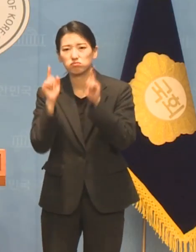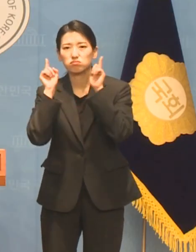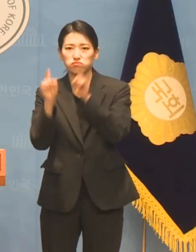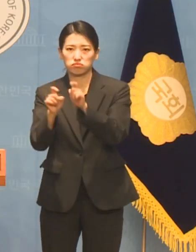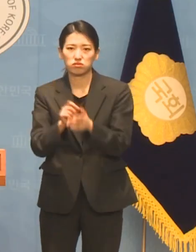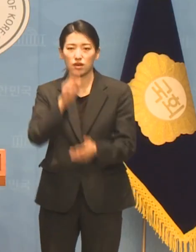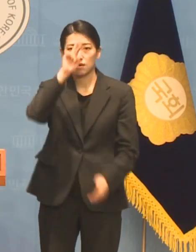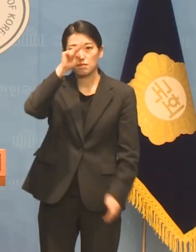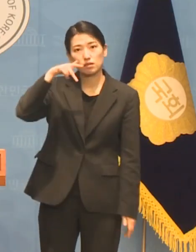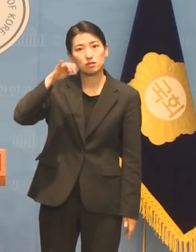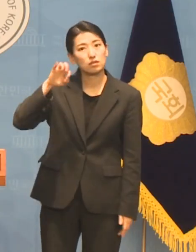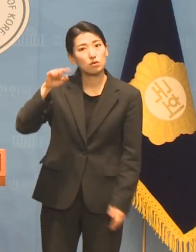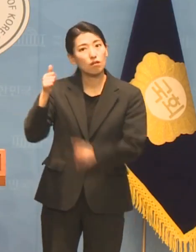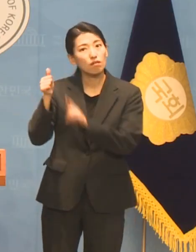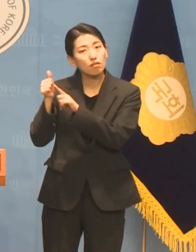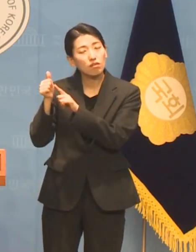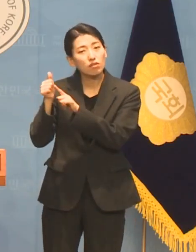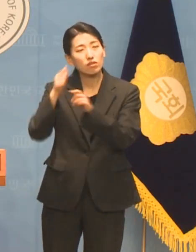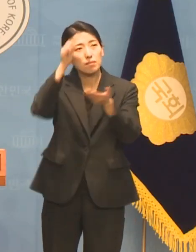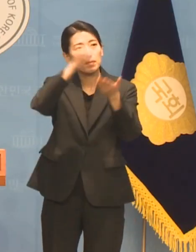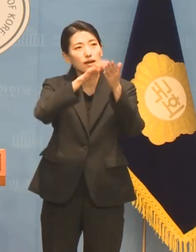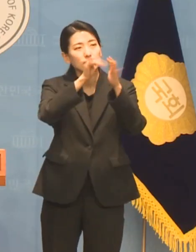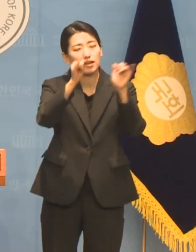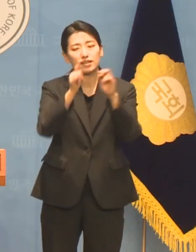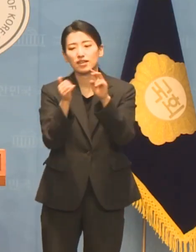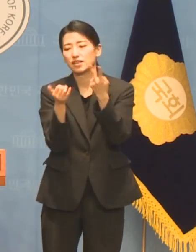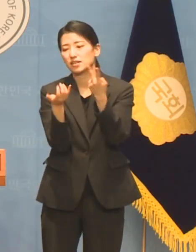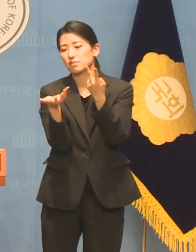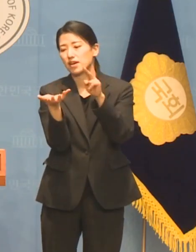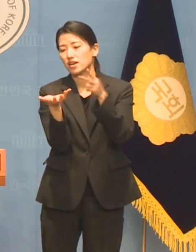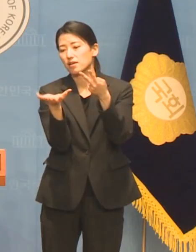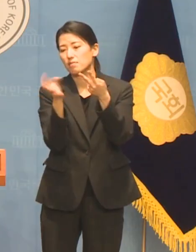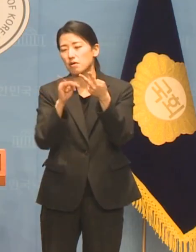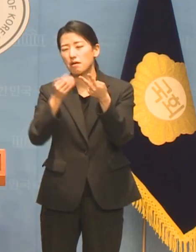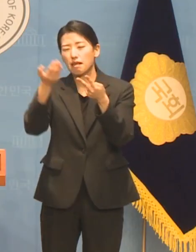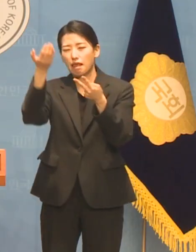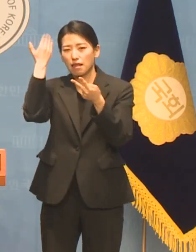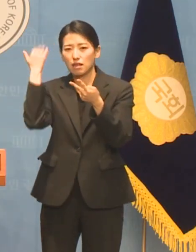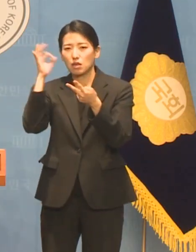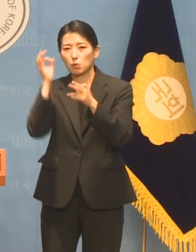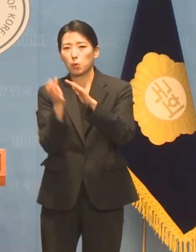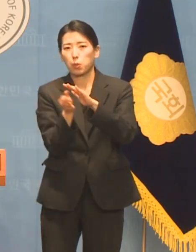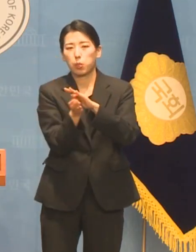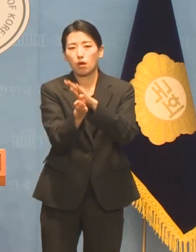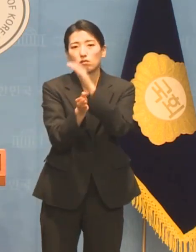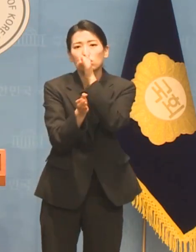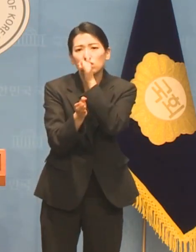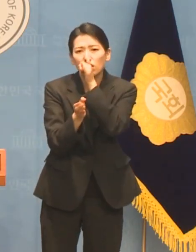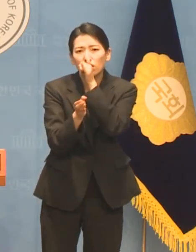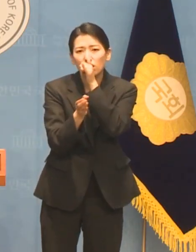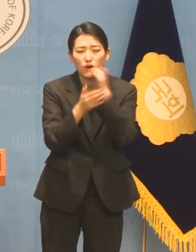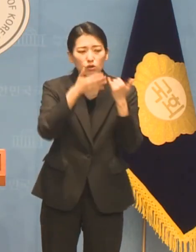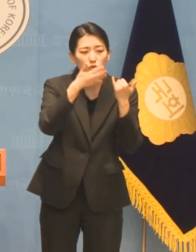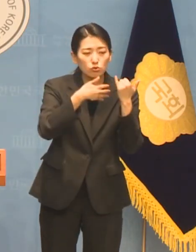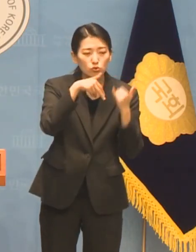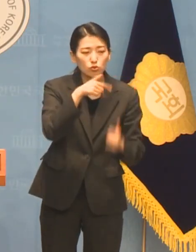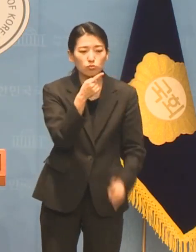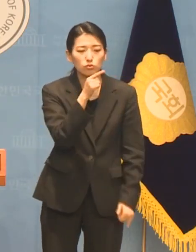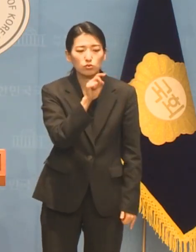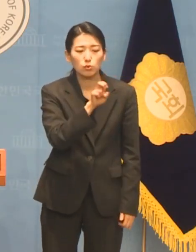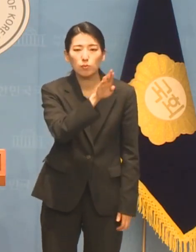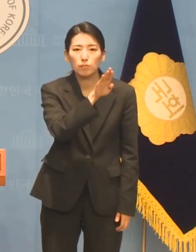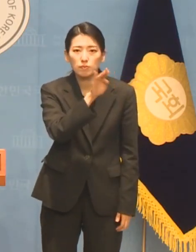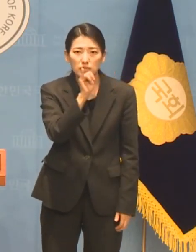200억 원을 헌법재판관들에게 전달했다는 등의 내용이 유튜브 기반의 이른바 좀비 채널을 통해 대량